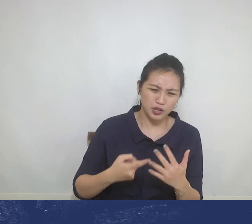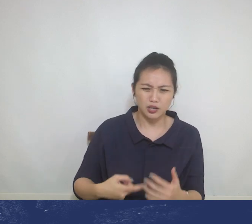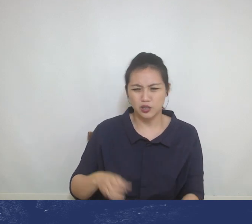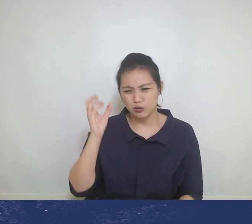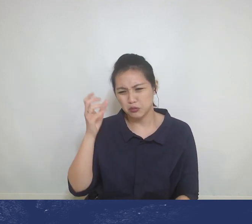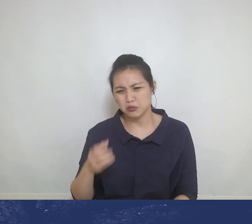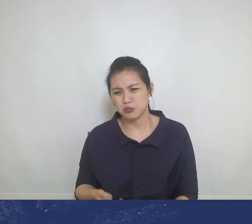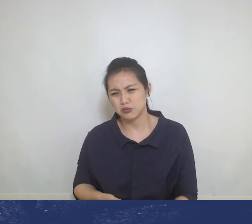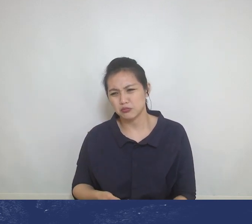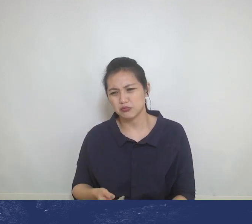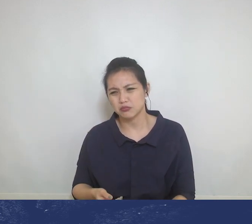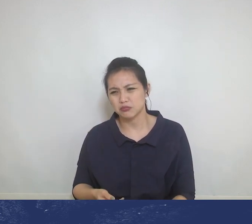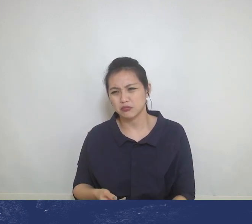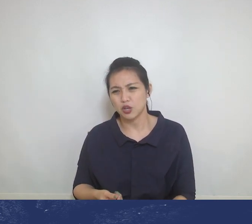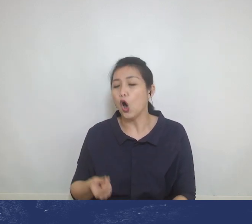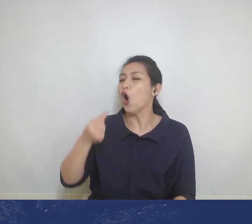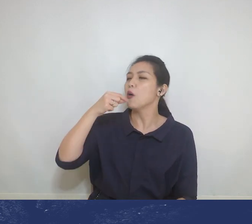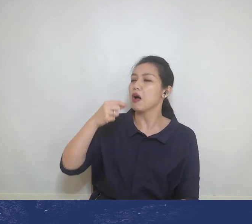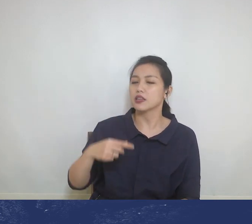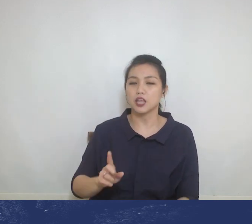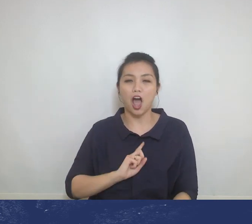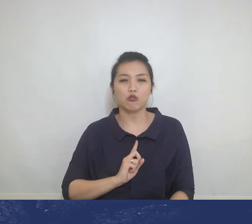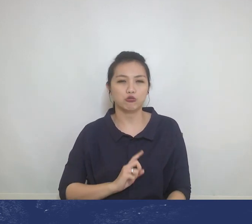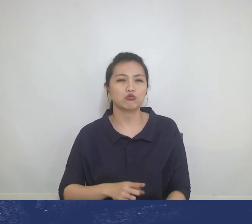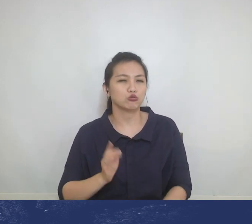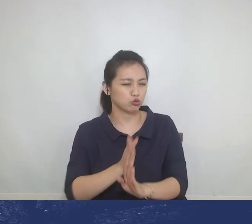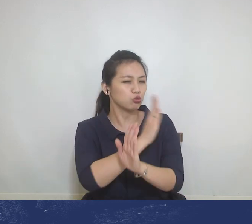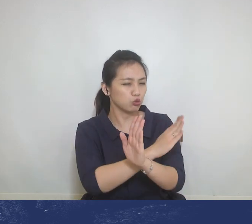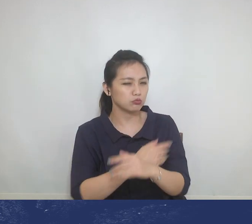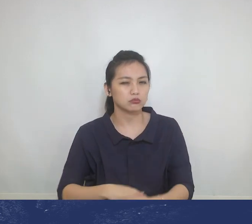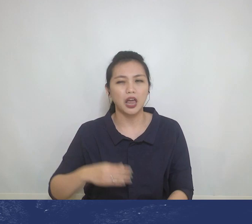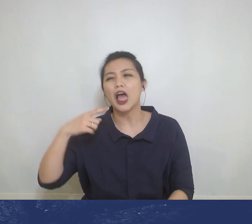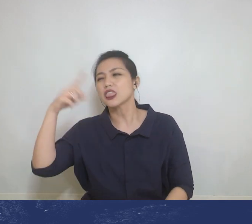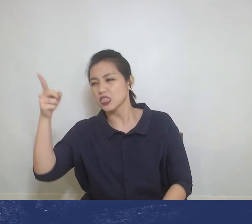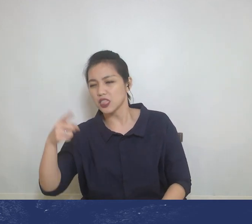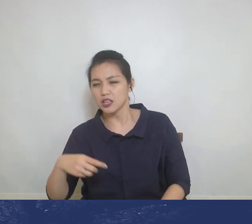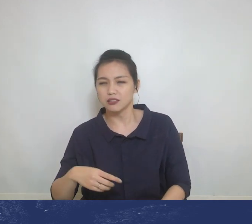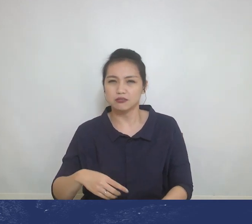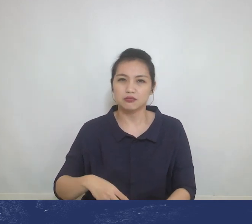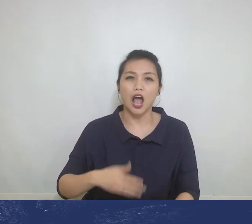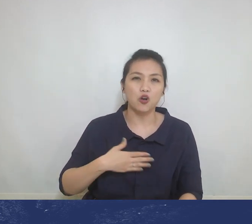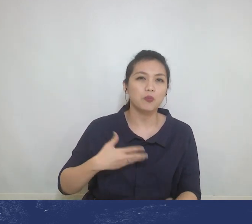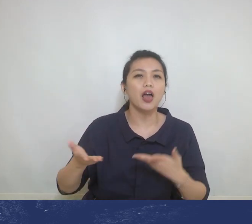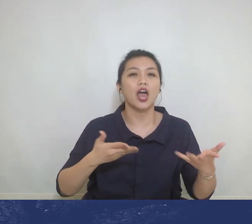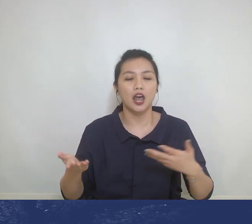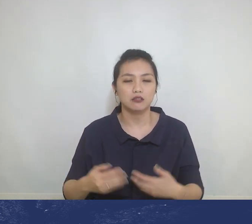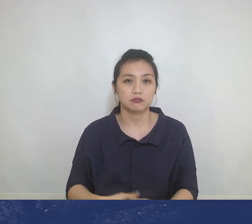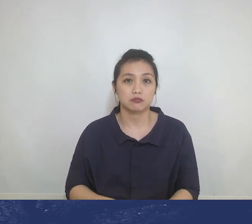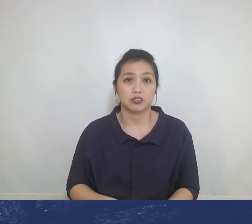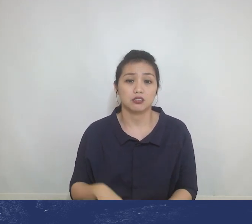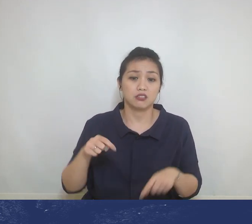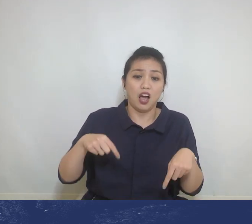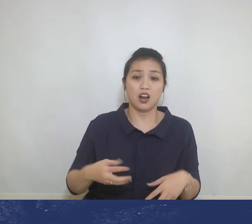Aku tak ngobati diriku dulu, setelah itu aku akan pelayanan lagi ya. kan toh ini juga CG-nya online